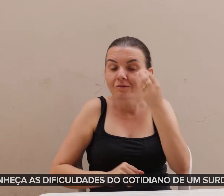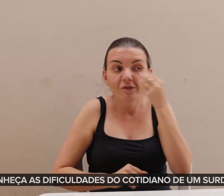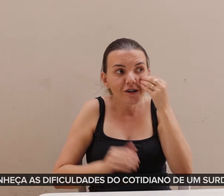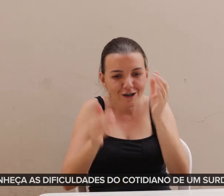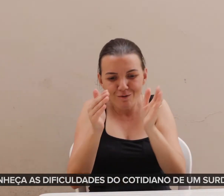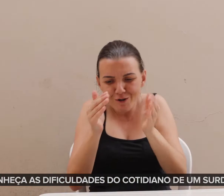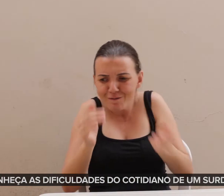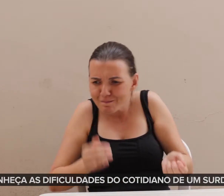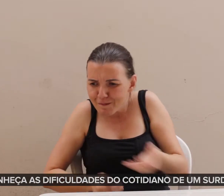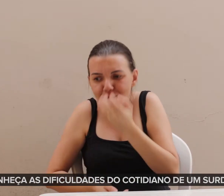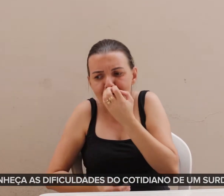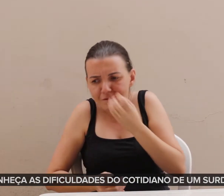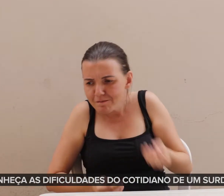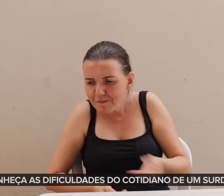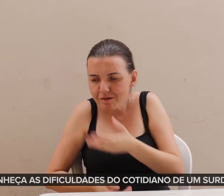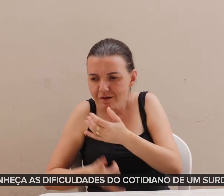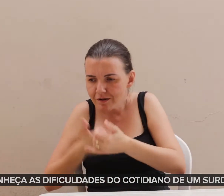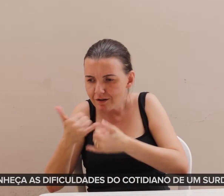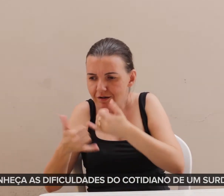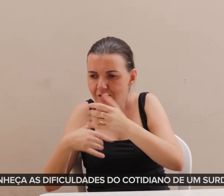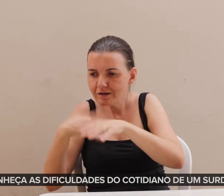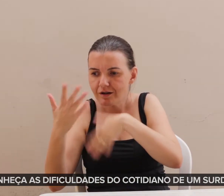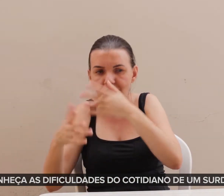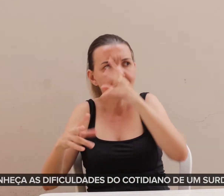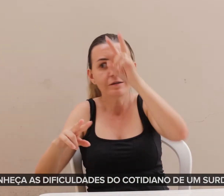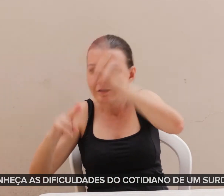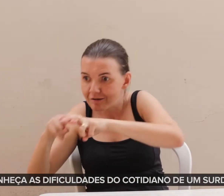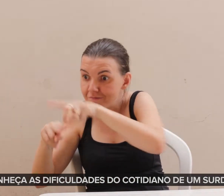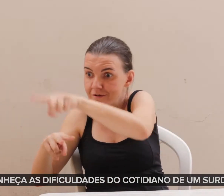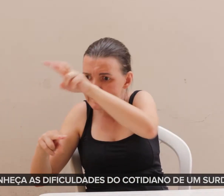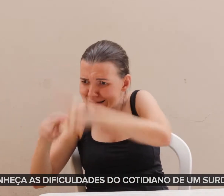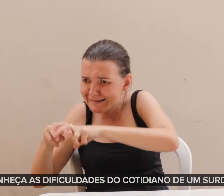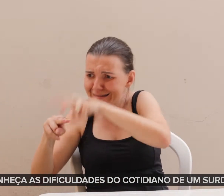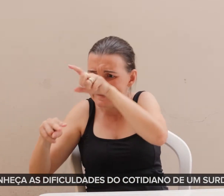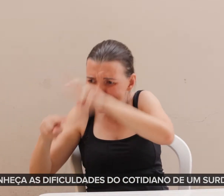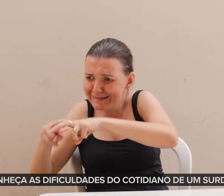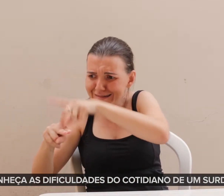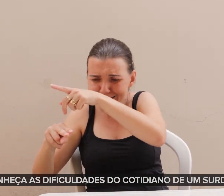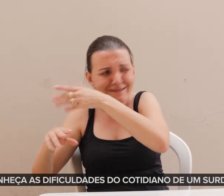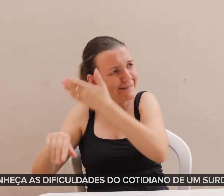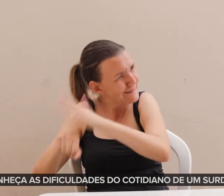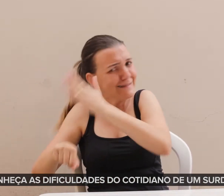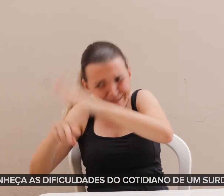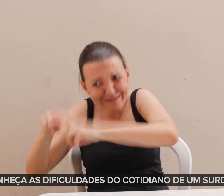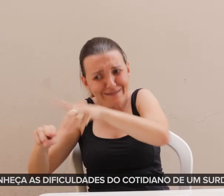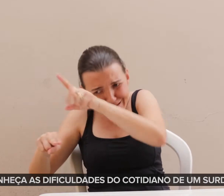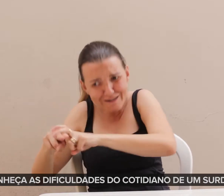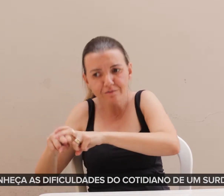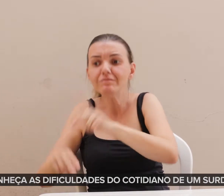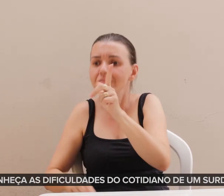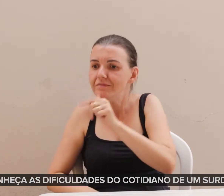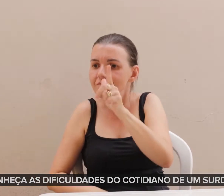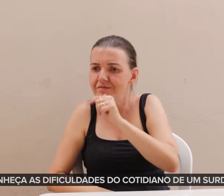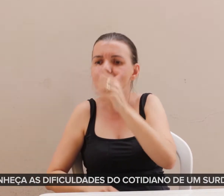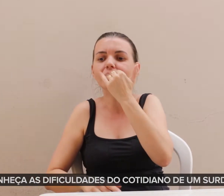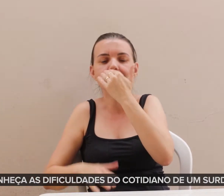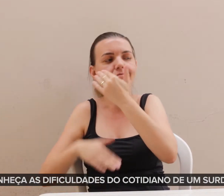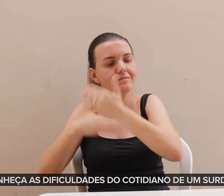essa informação e ganhei um cachorrinho pequenininho e comecei a ensiná-lo, senta, senta, o sinal de